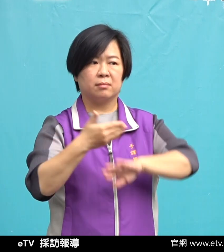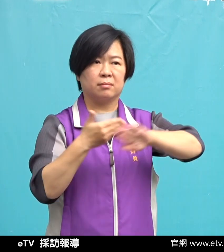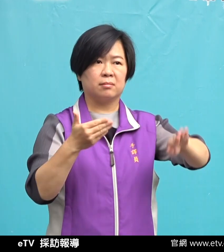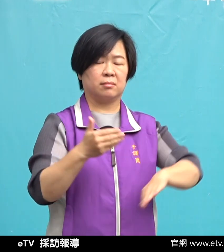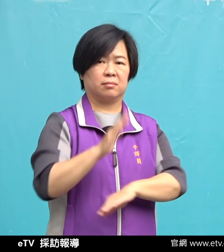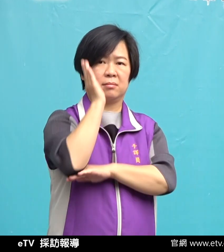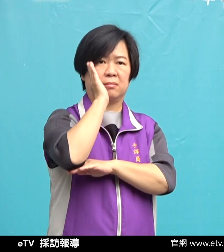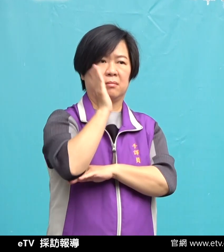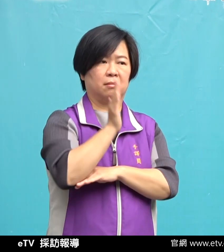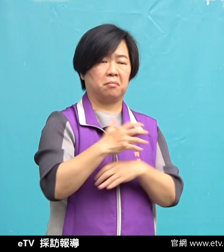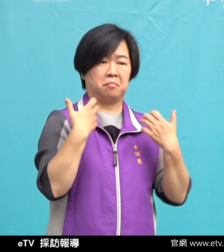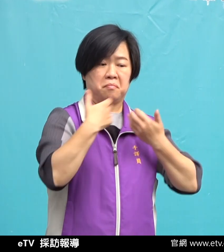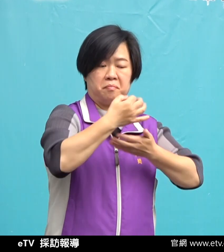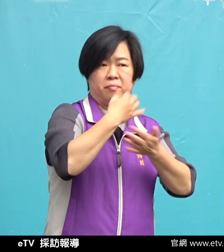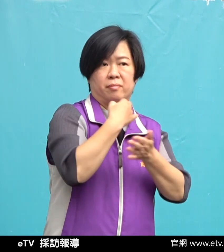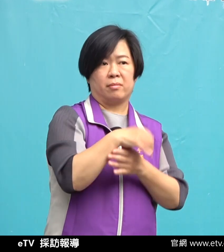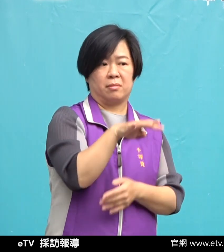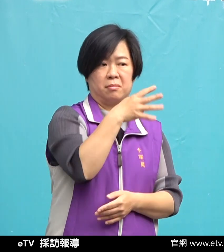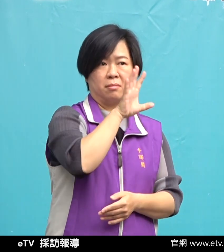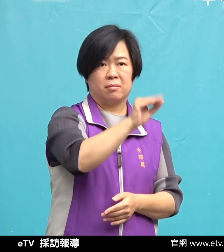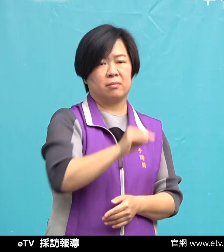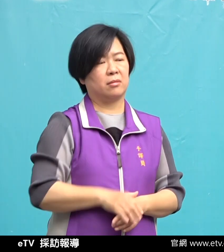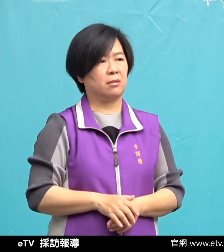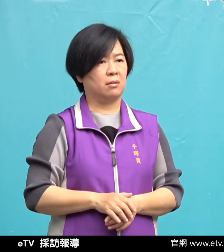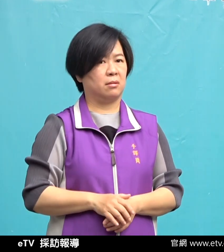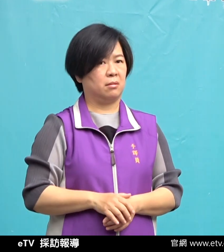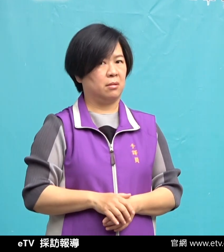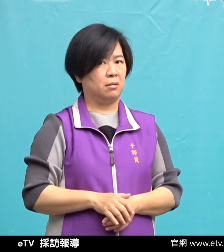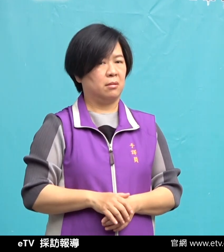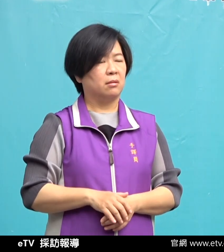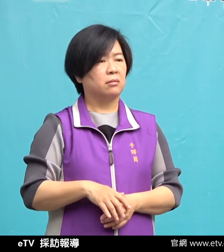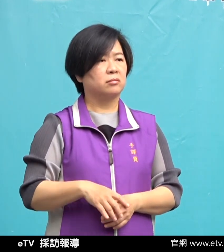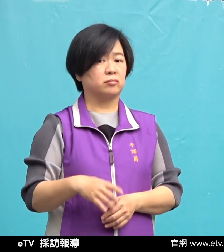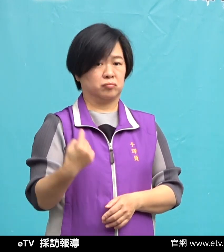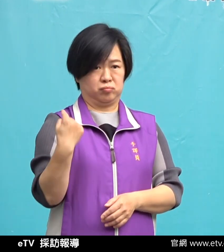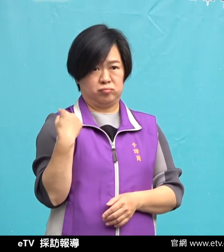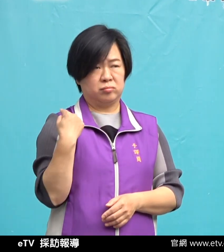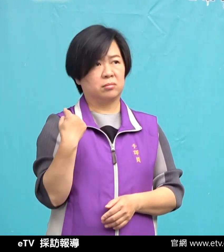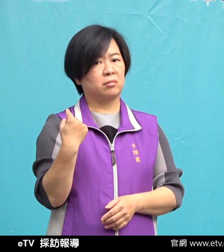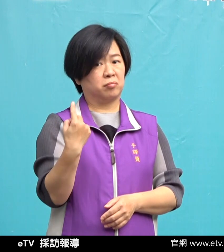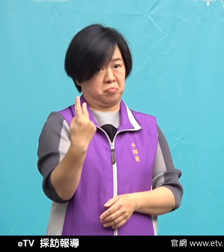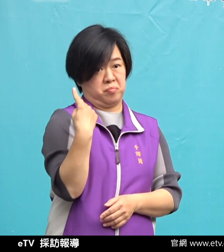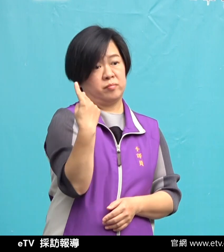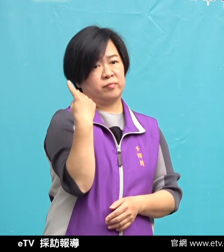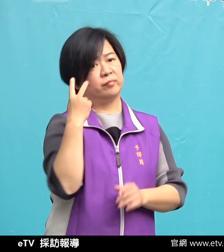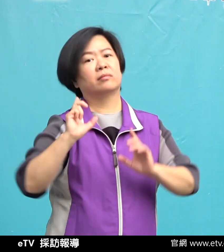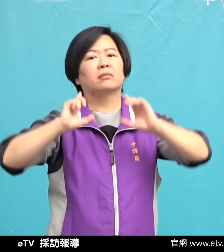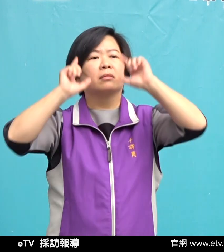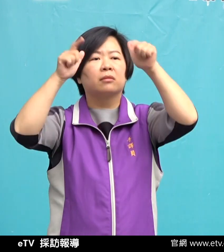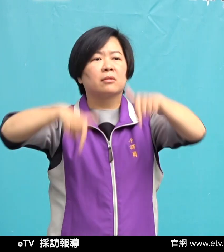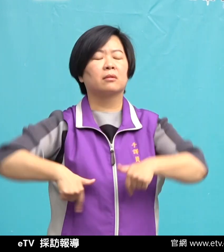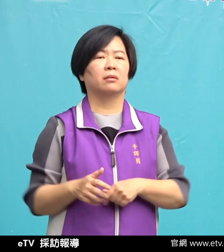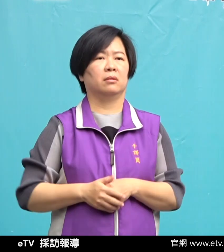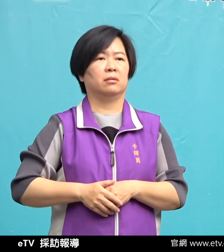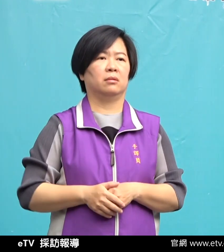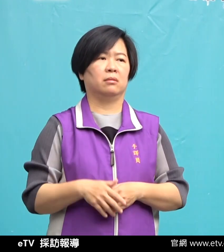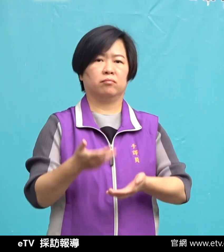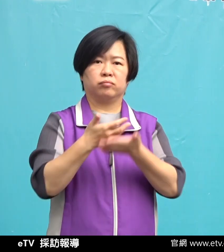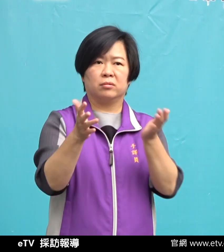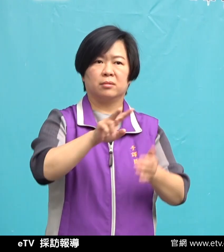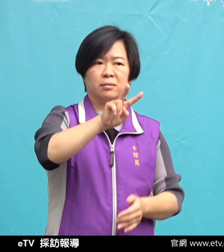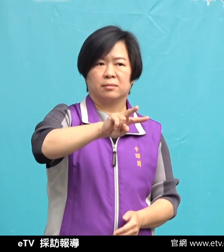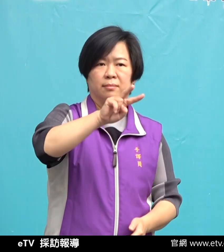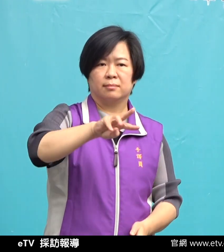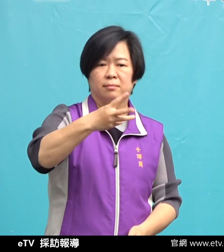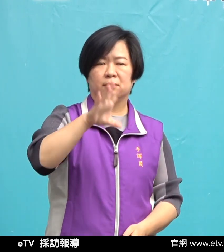配售的400多万片。所以其实昨天就一天到前天一天出去就2300多万片